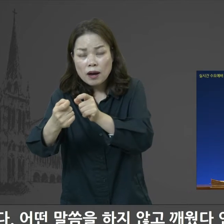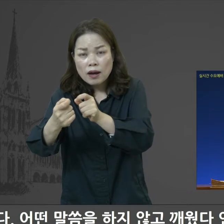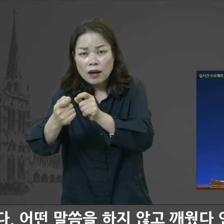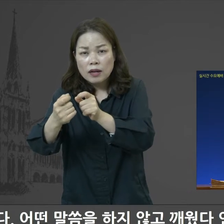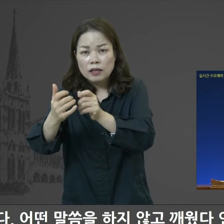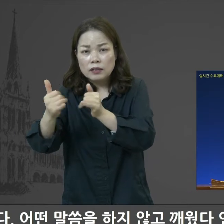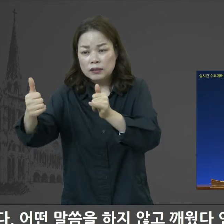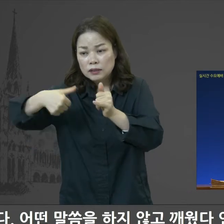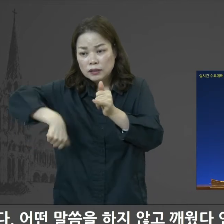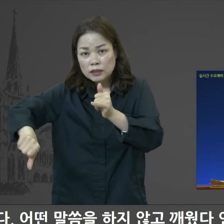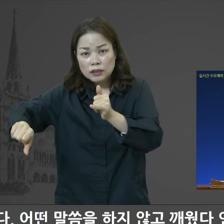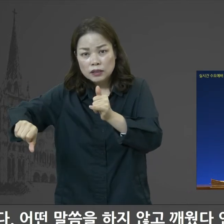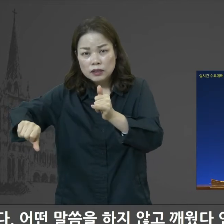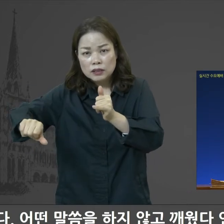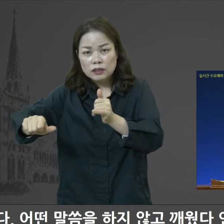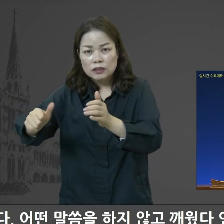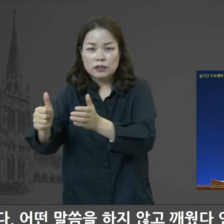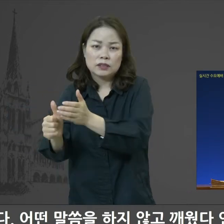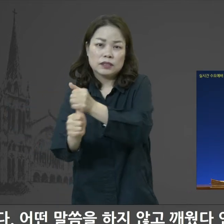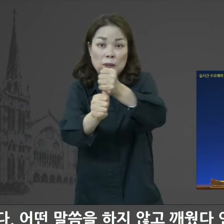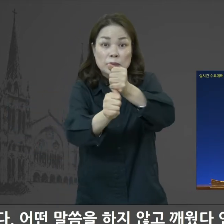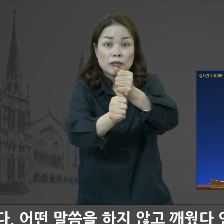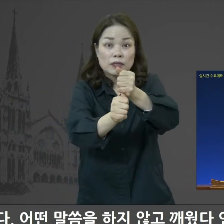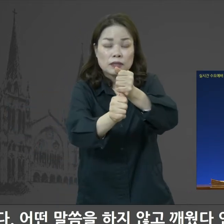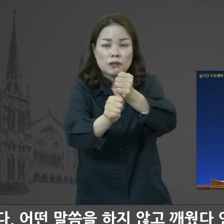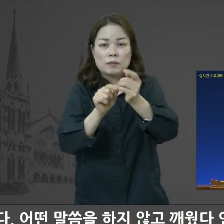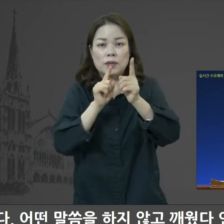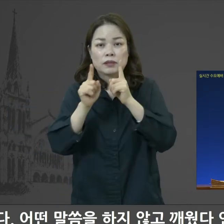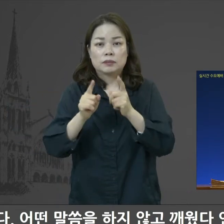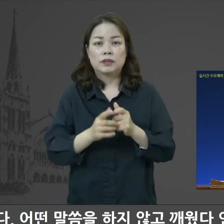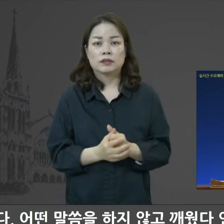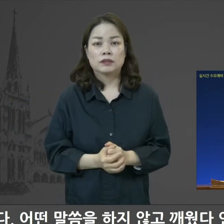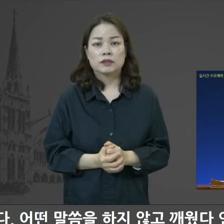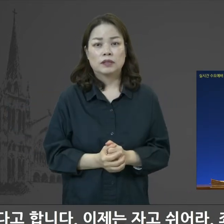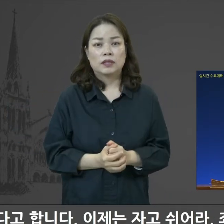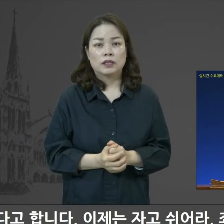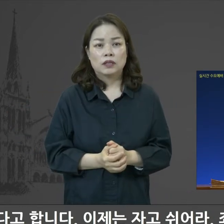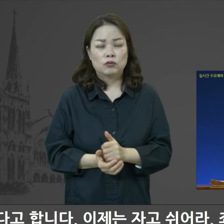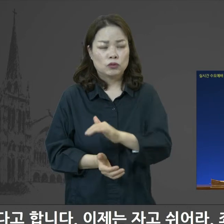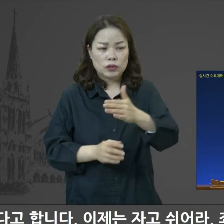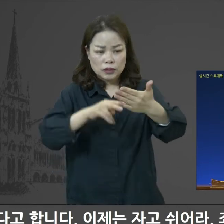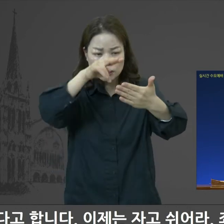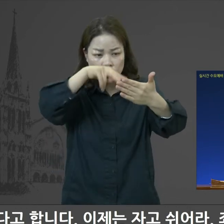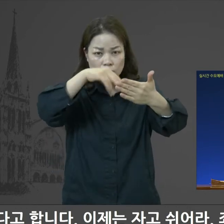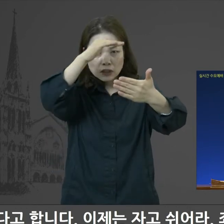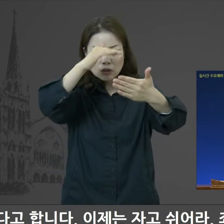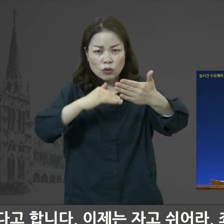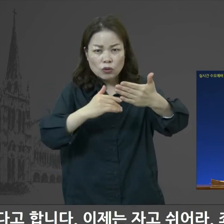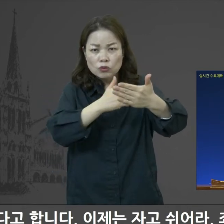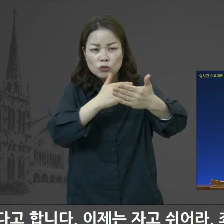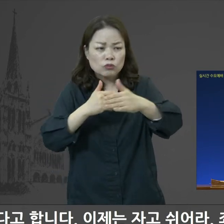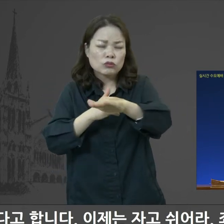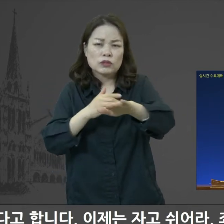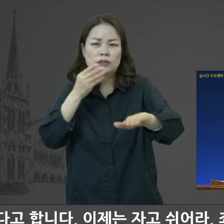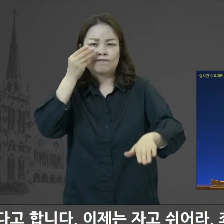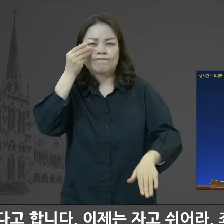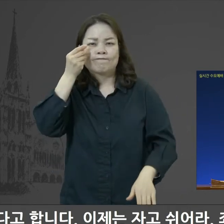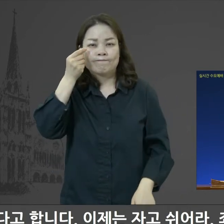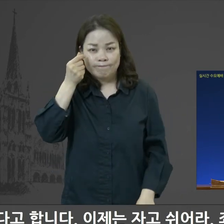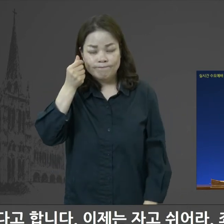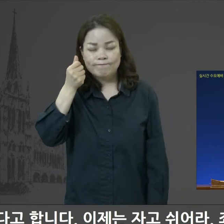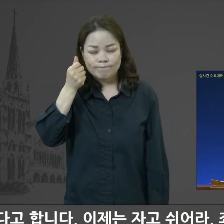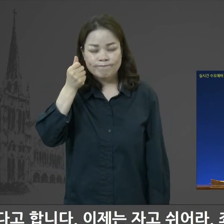주인의 손에 팔리우느니라 말씀합니다. 여기까지 우리가 읽은 이 본문은 너무 우리에게 잘